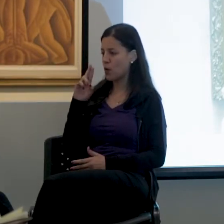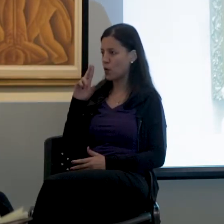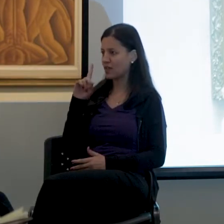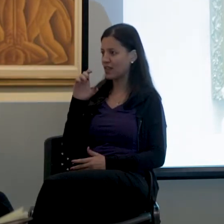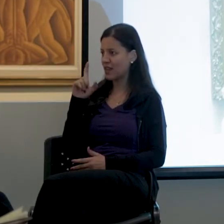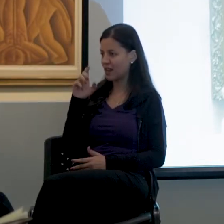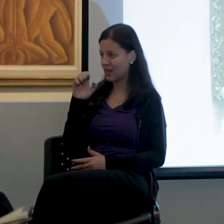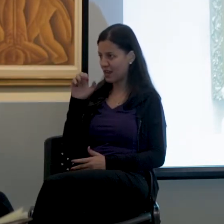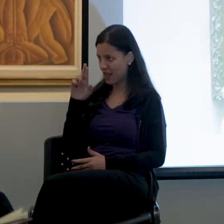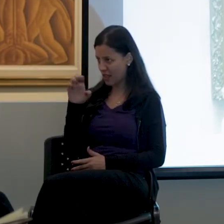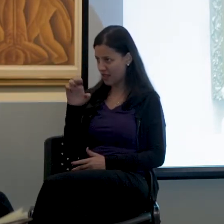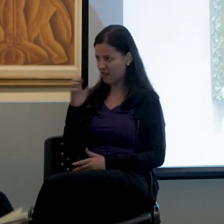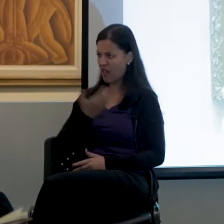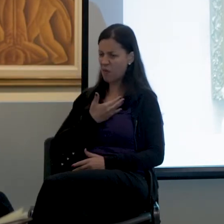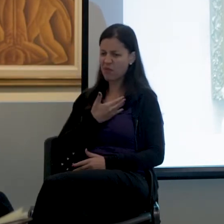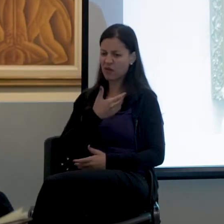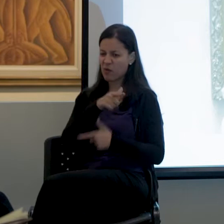que